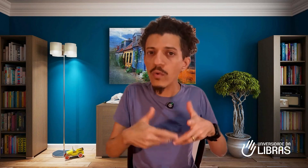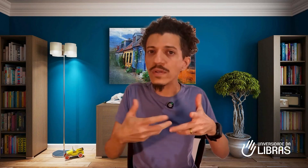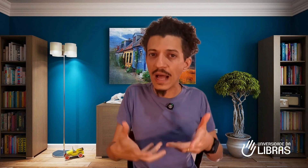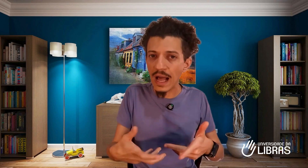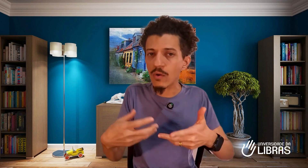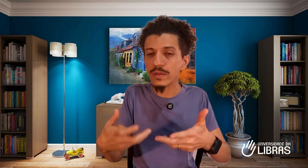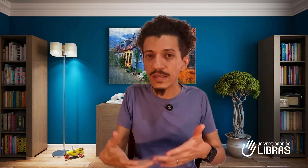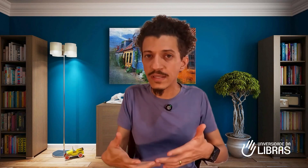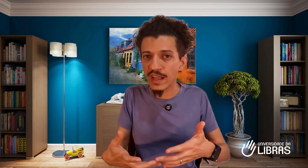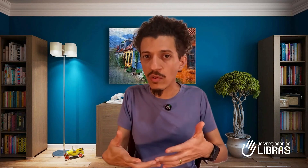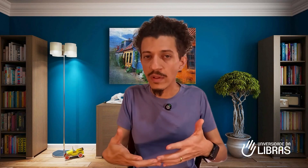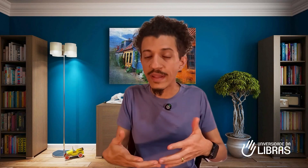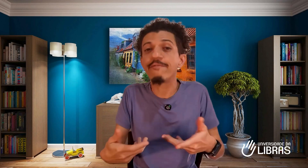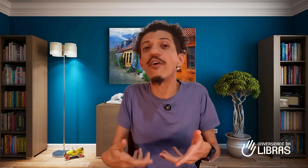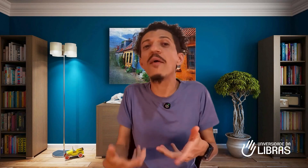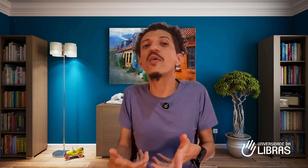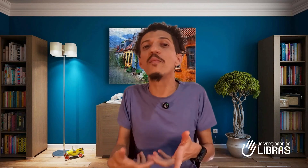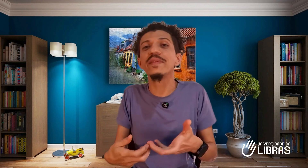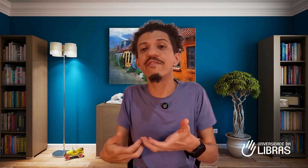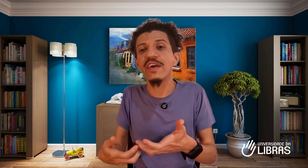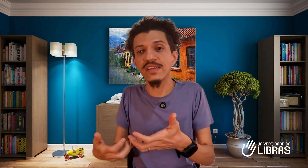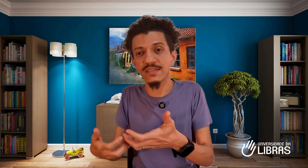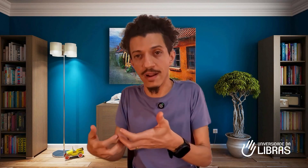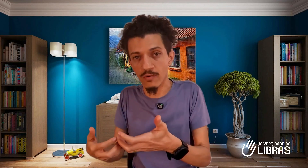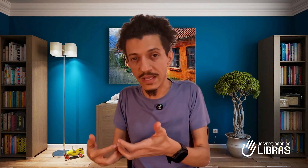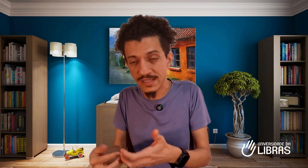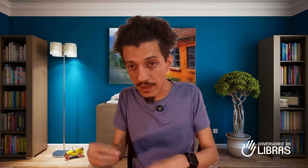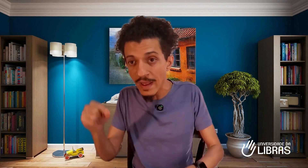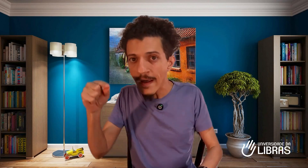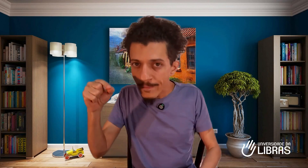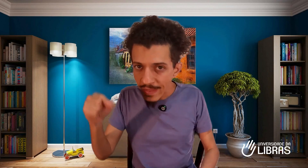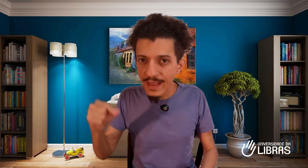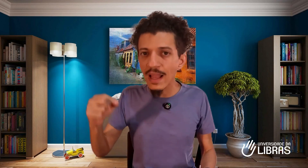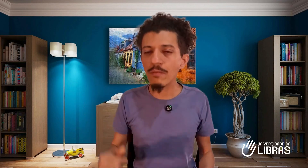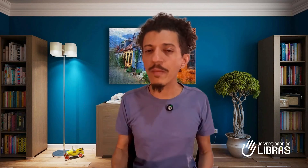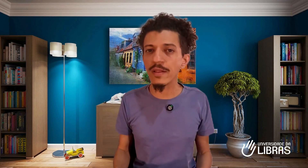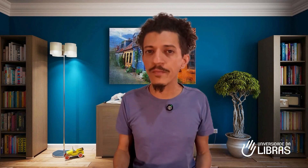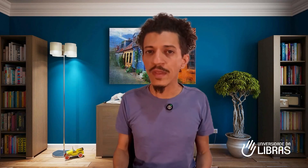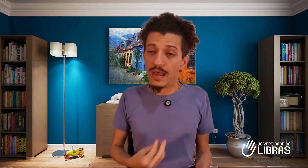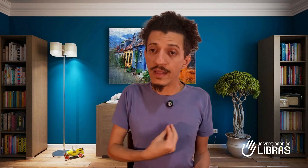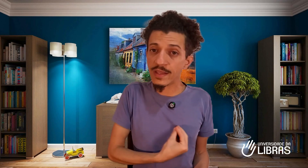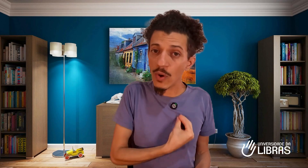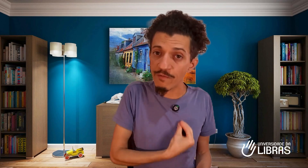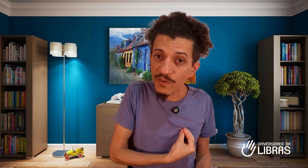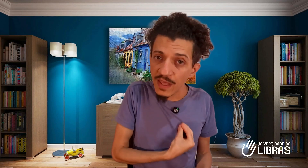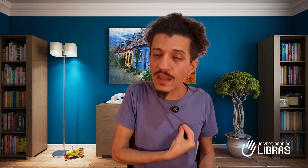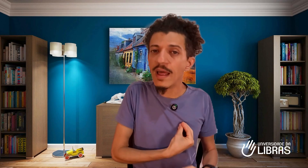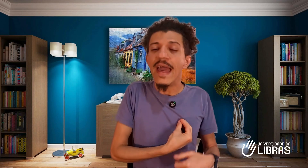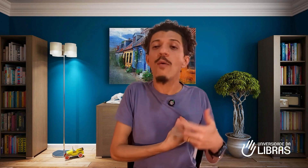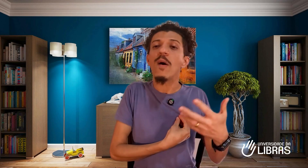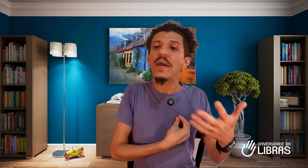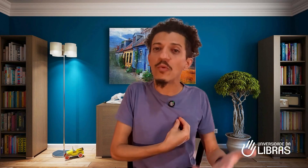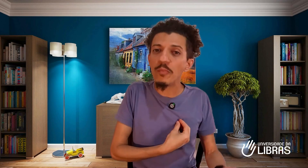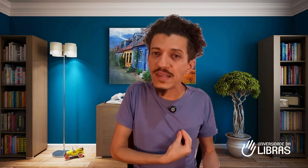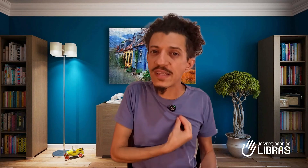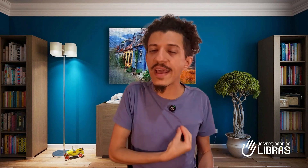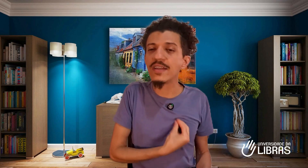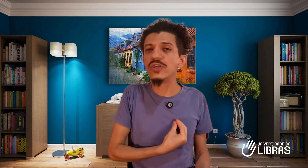está acontecendo da forma como deveria estar acontecendo naquele momento. Então é vida, é o momento presente,